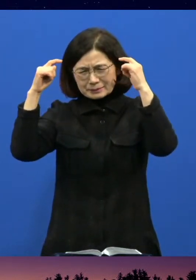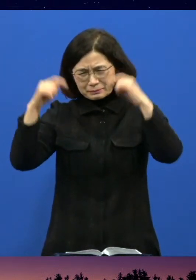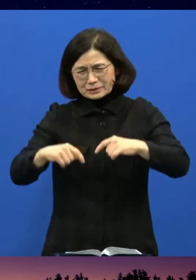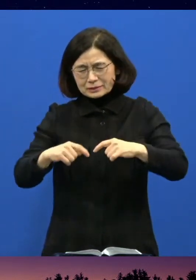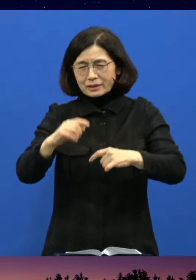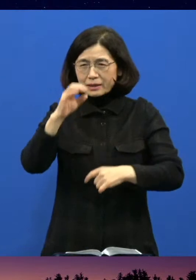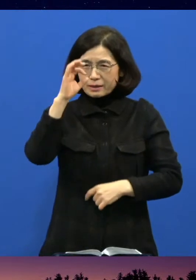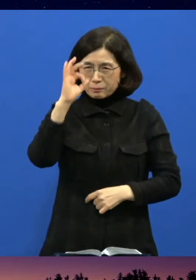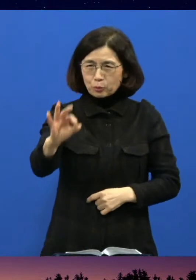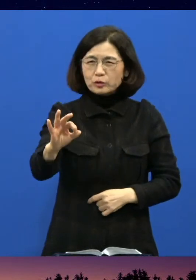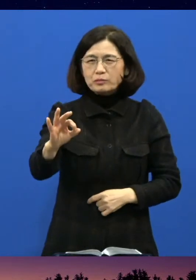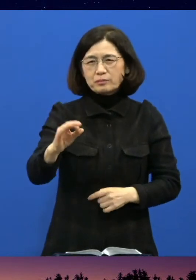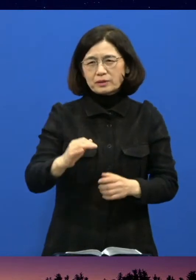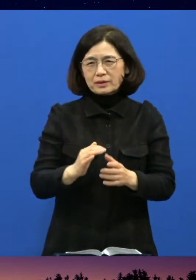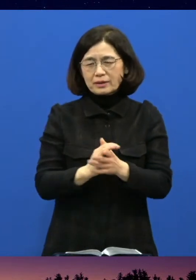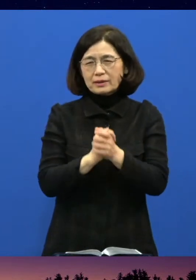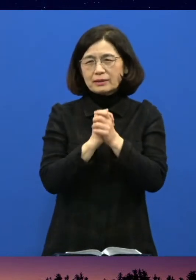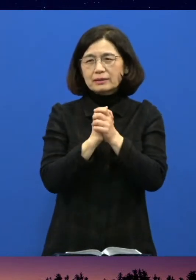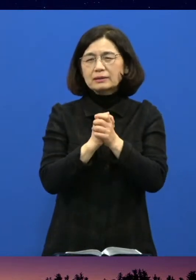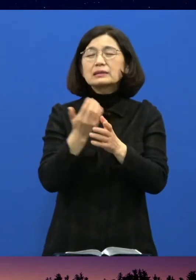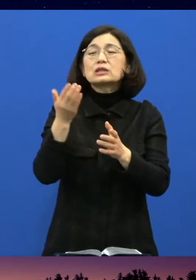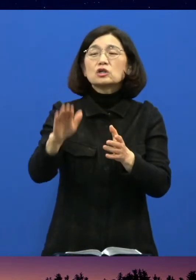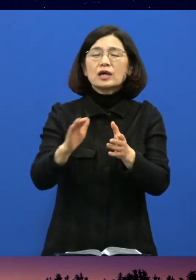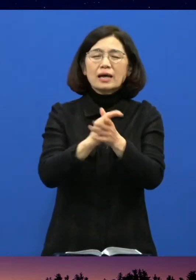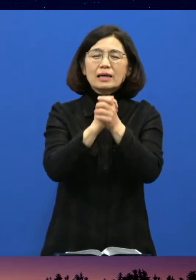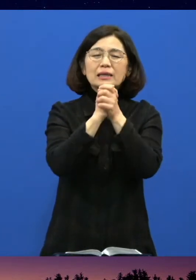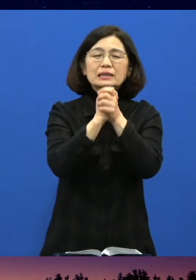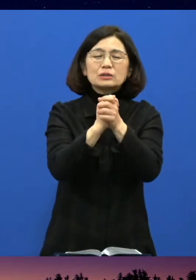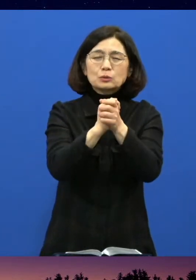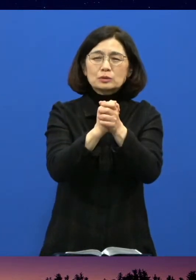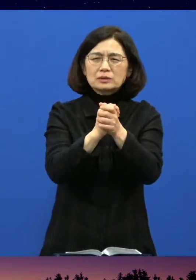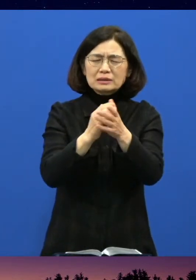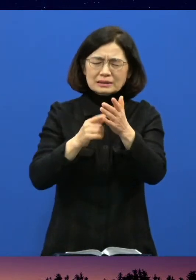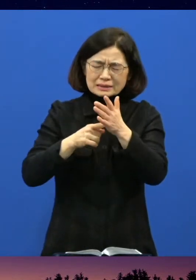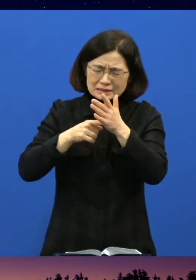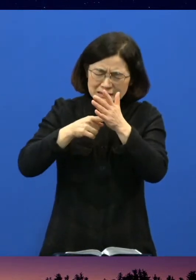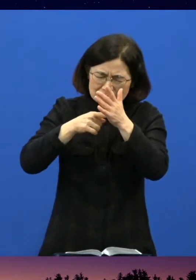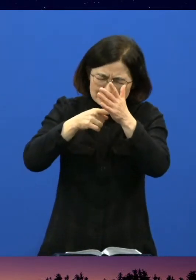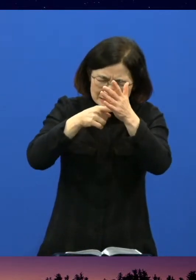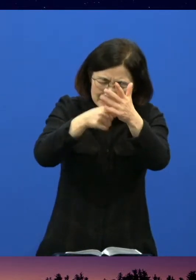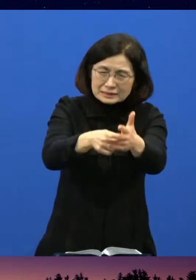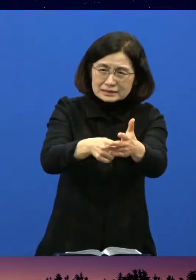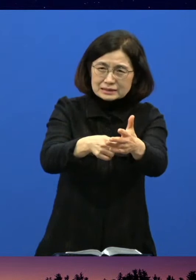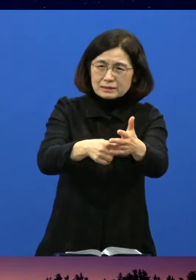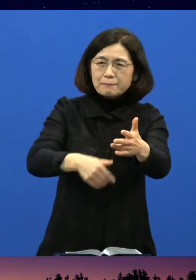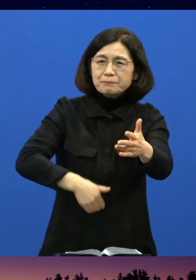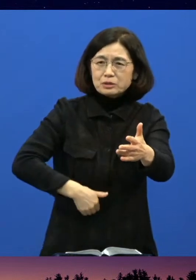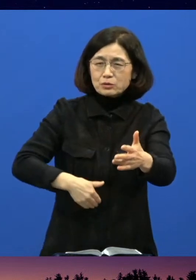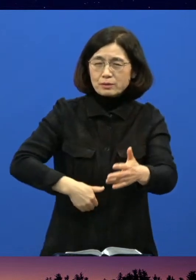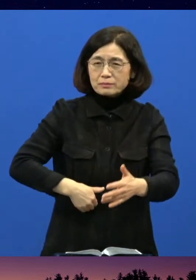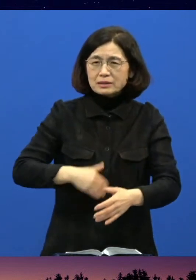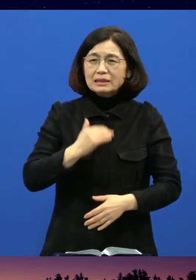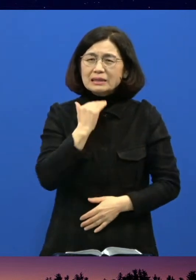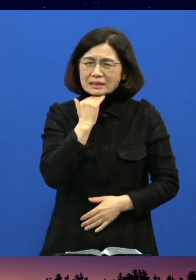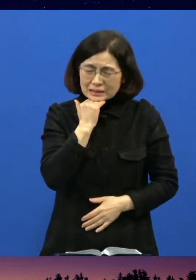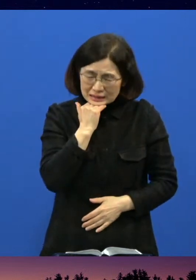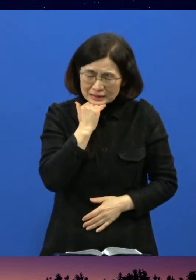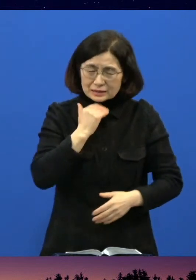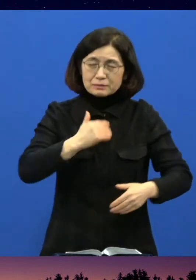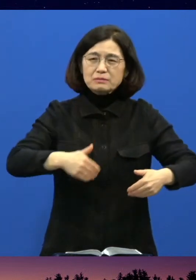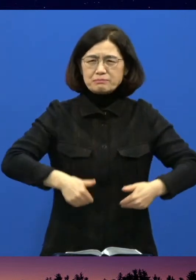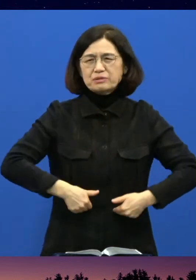기도는 기다리고 기다리는 끈질긴 집요한. 여러분, 기도는 집요함이 있어야